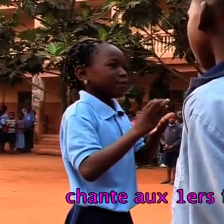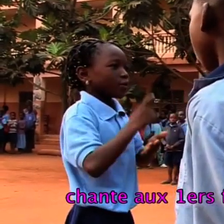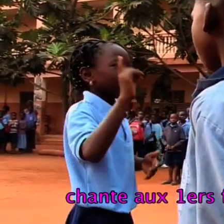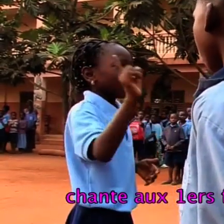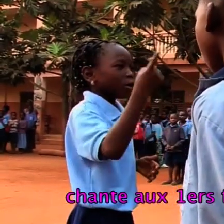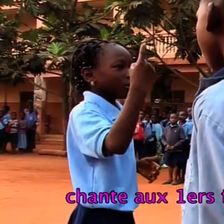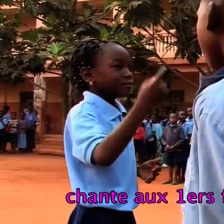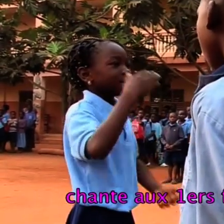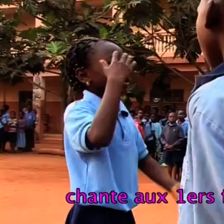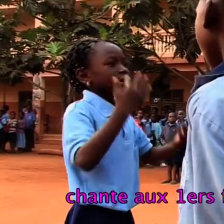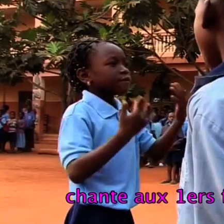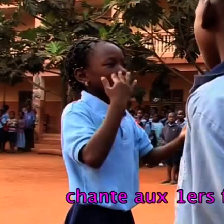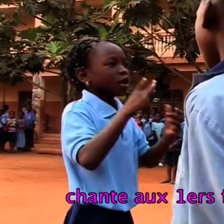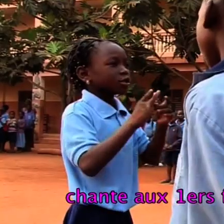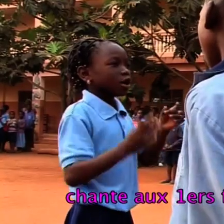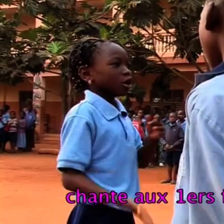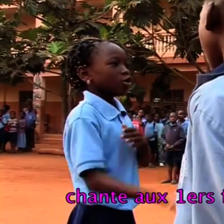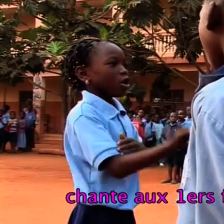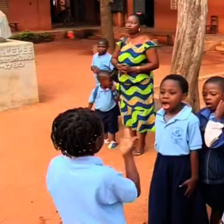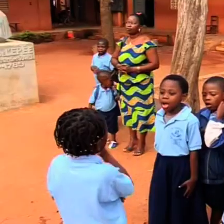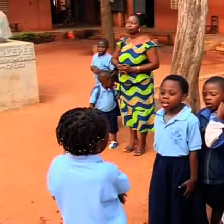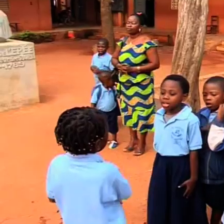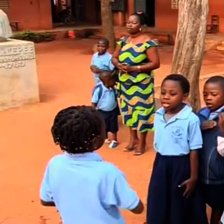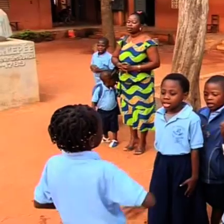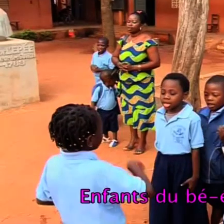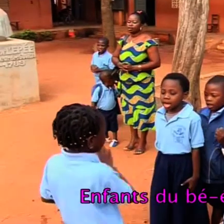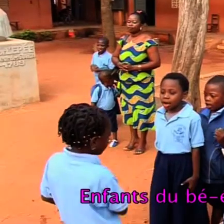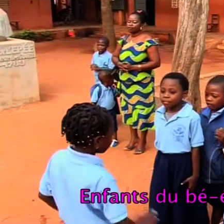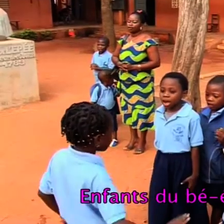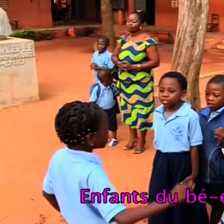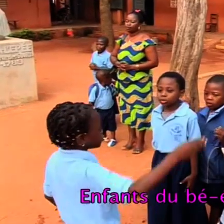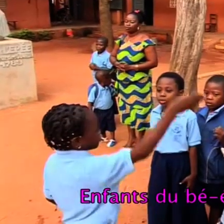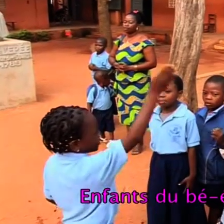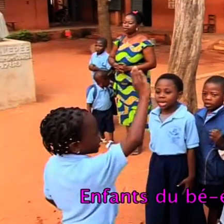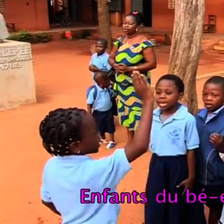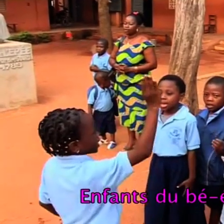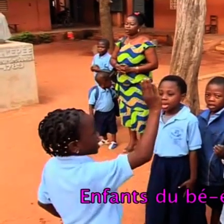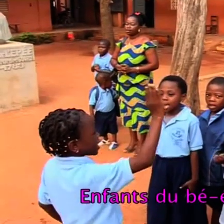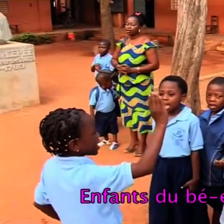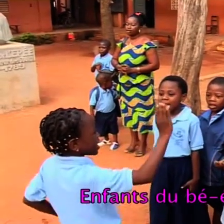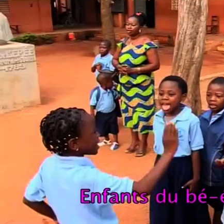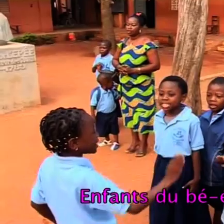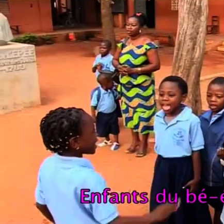de premier feu de l'aurore, et enfants du Bénin